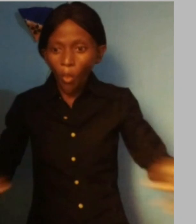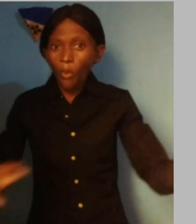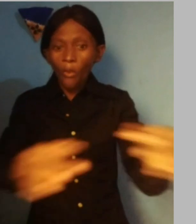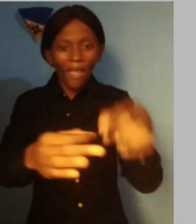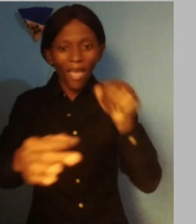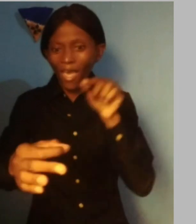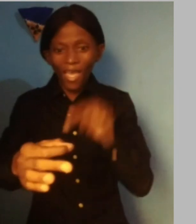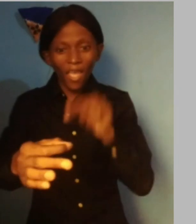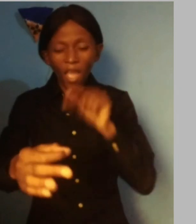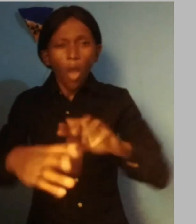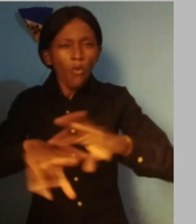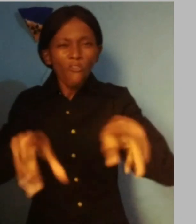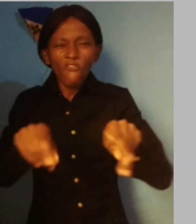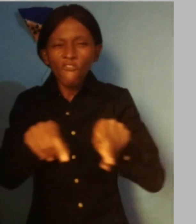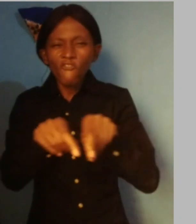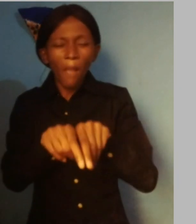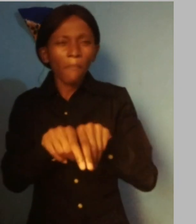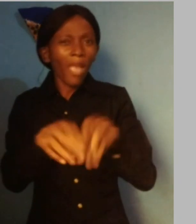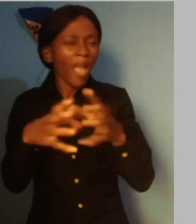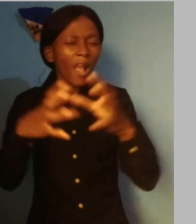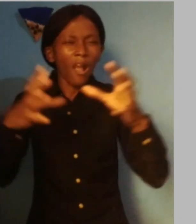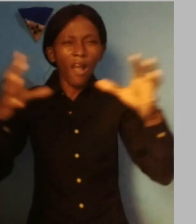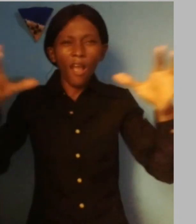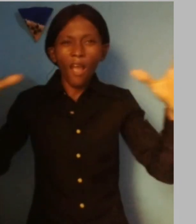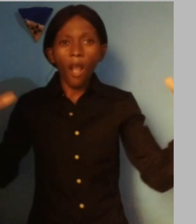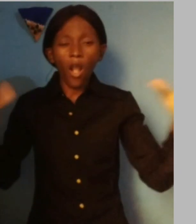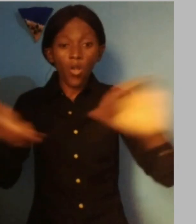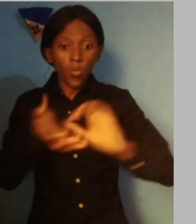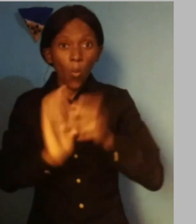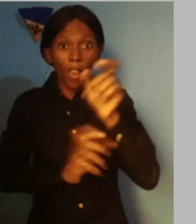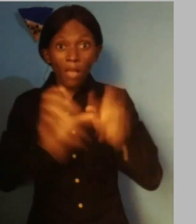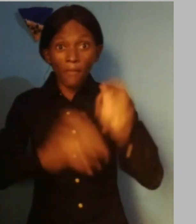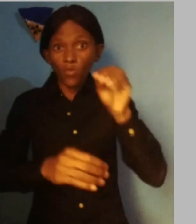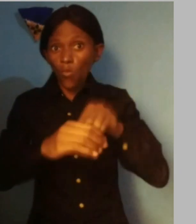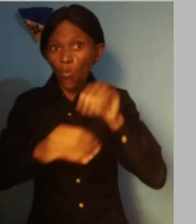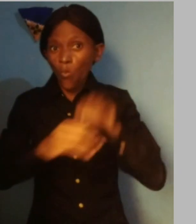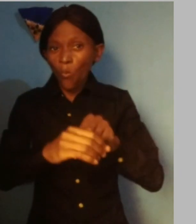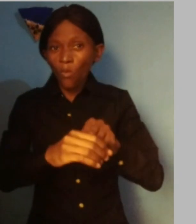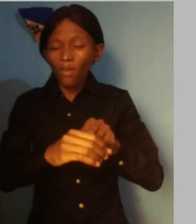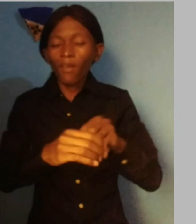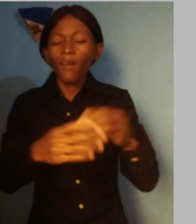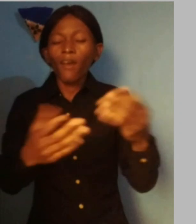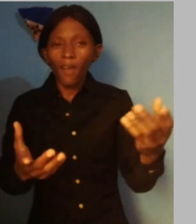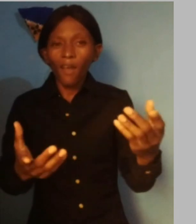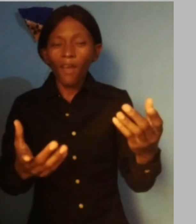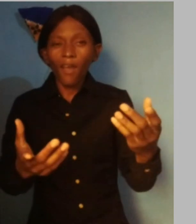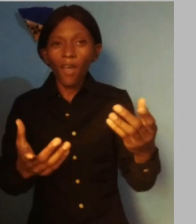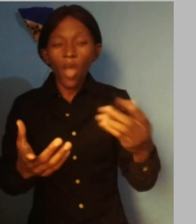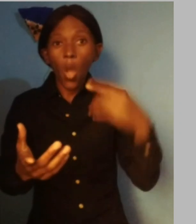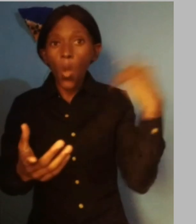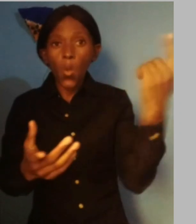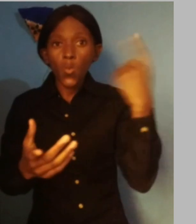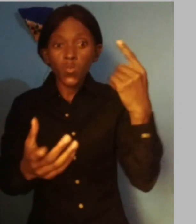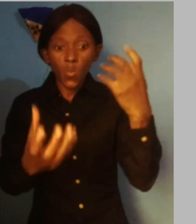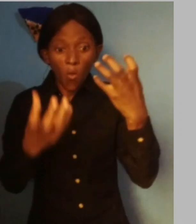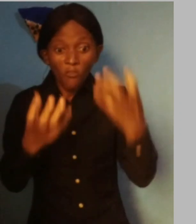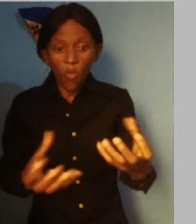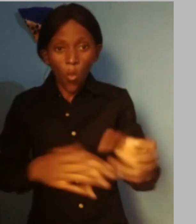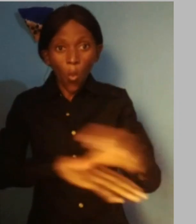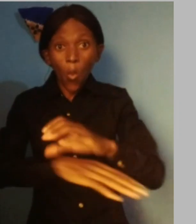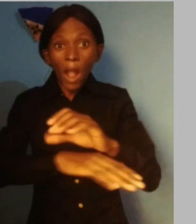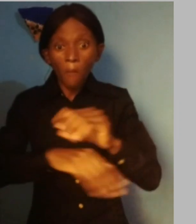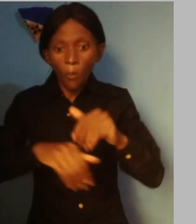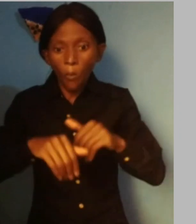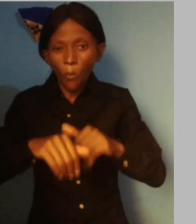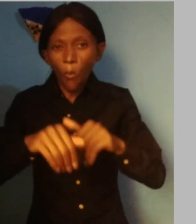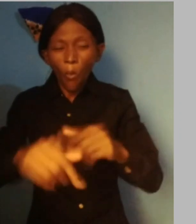famille. Et toutes les personnes qui la composent luttent pour le même but. Nous nous aidons